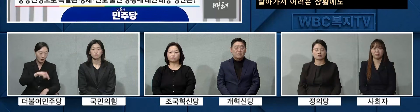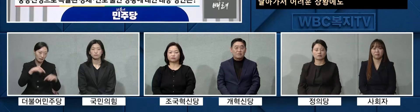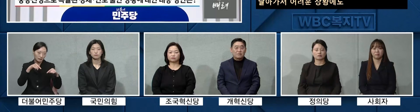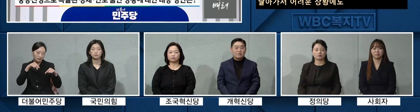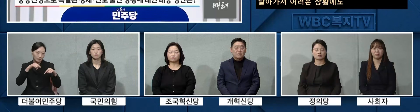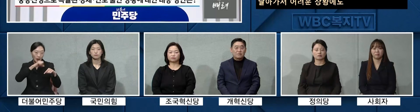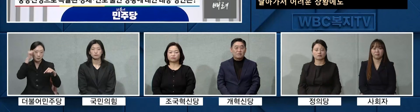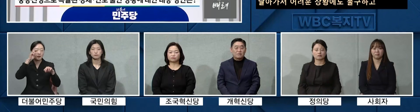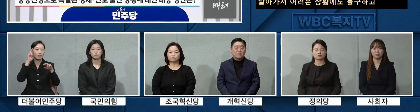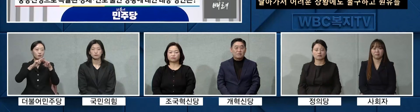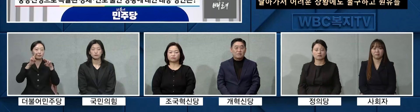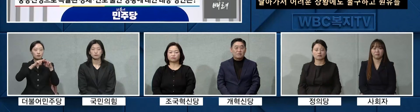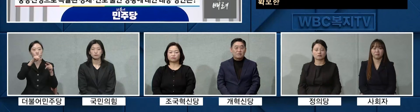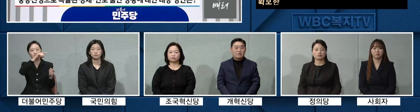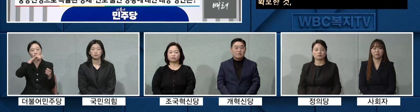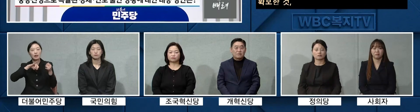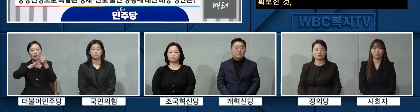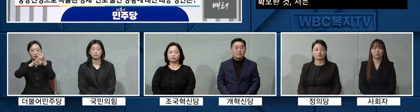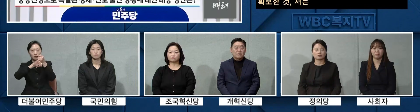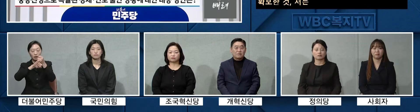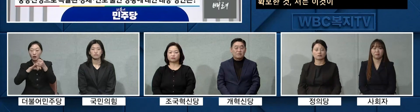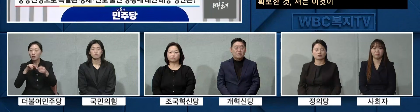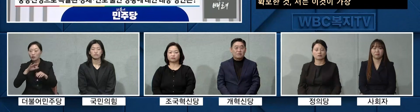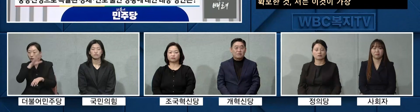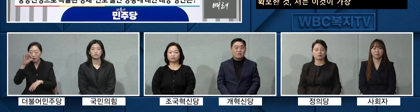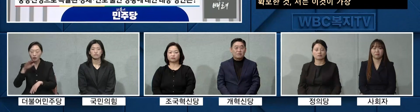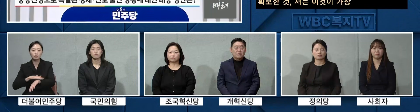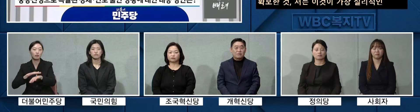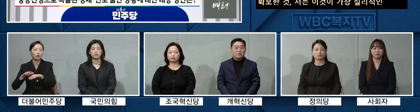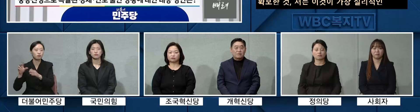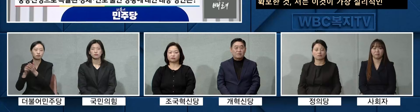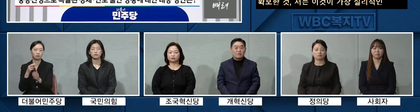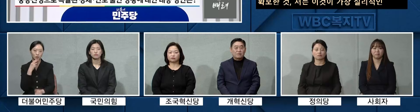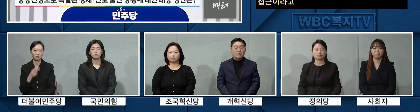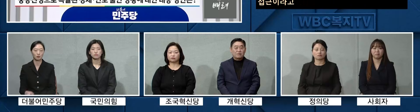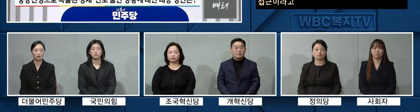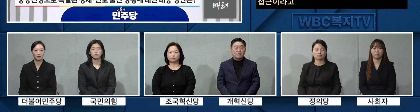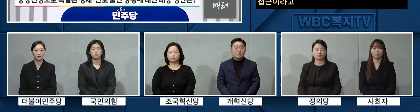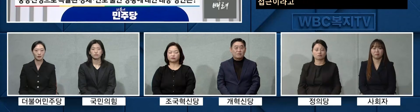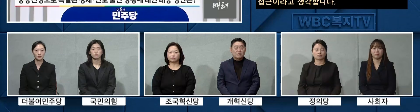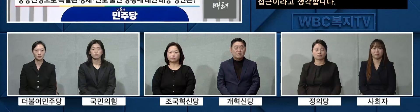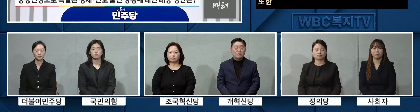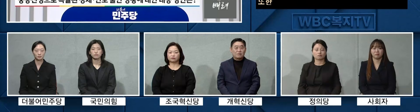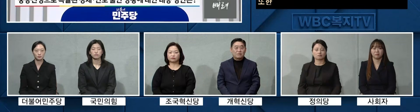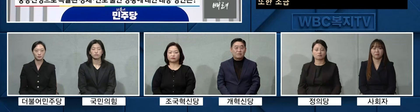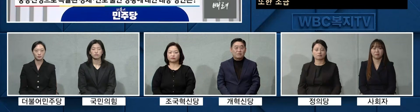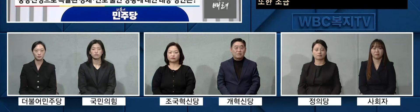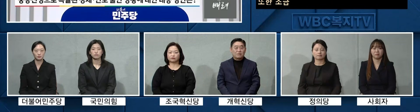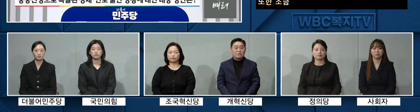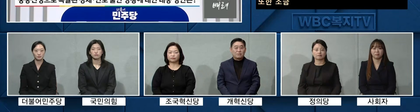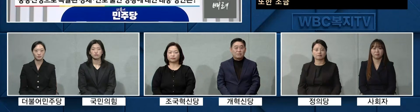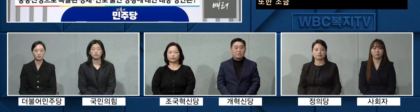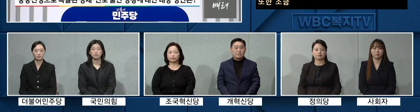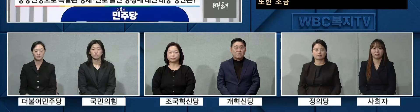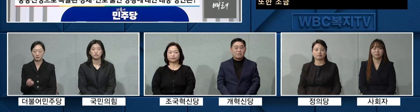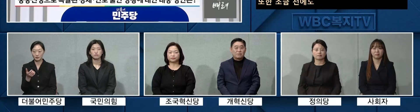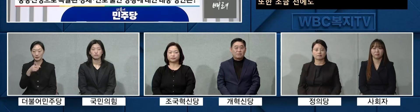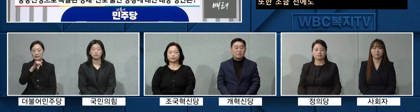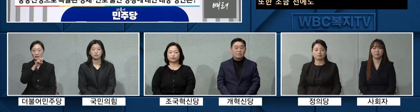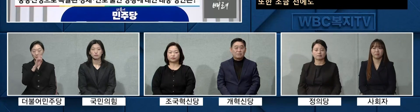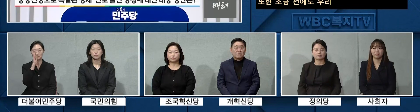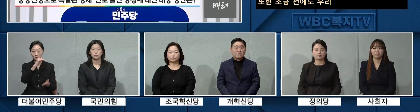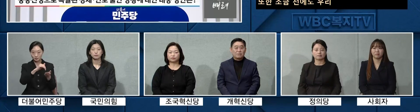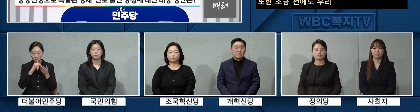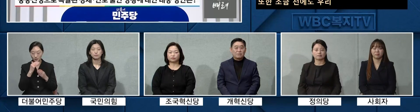이것이 가장 실리적인 접근이라고 생각합니다. 또한 조금 전에도 우리 김정철 최고께서도 중동